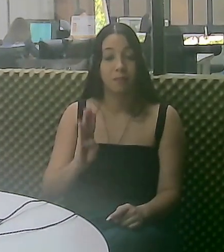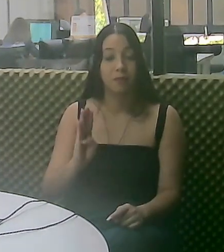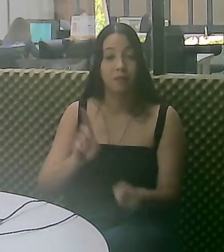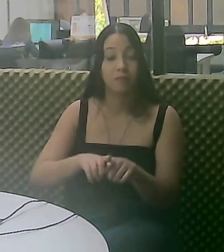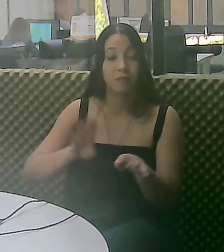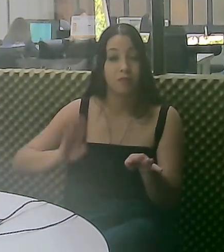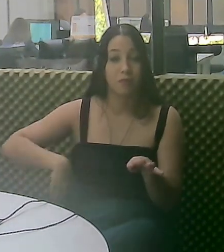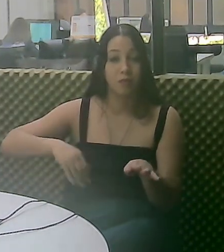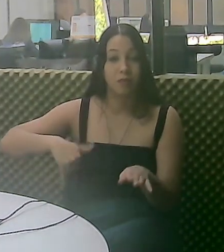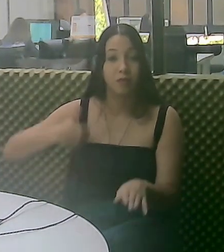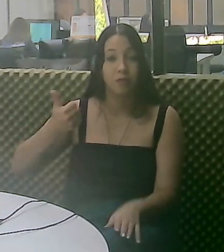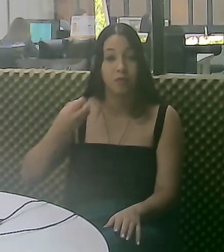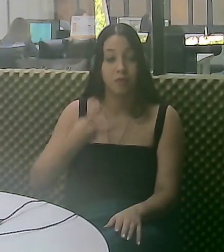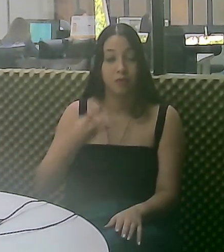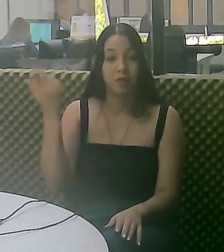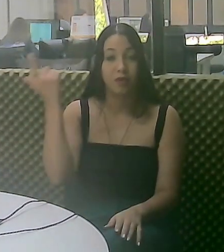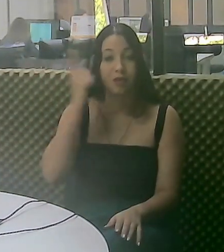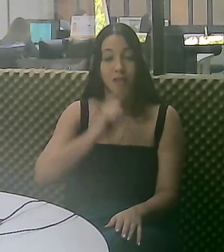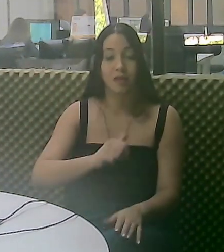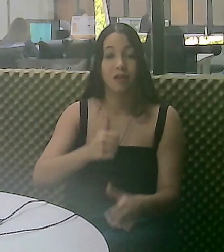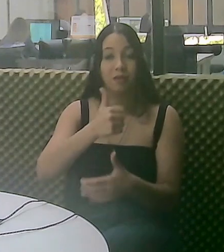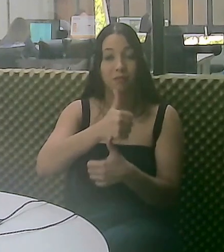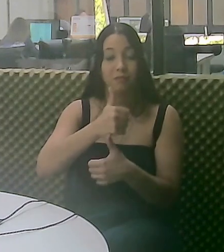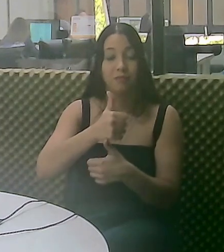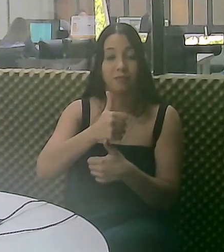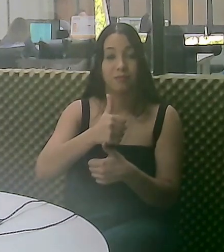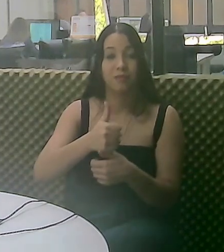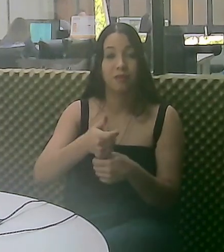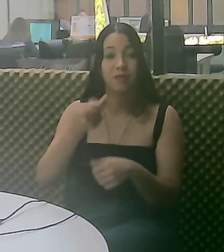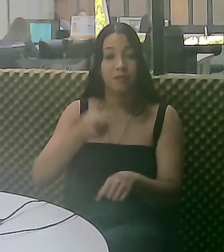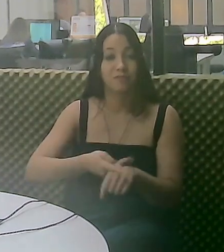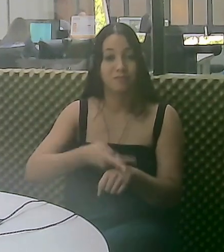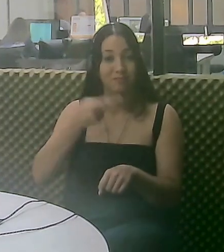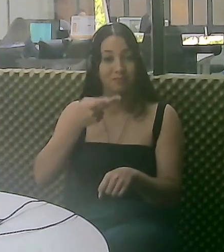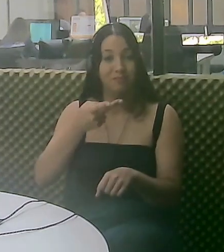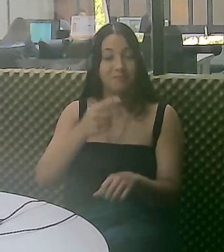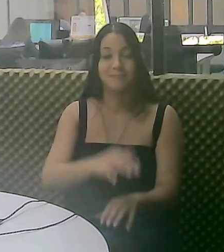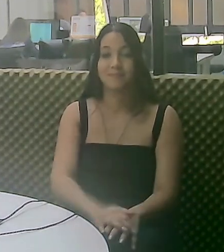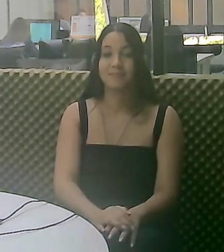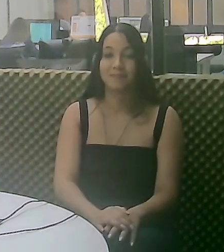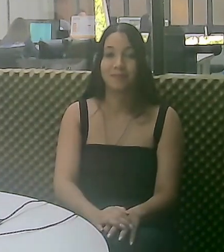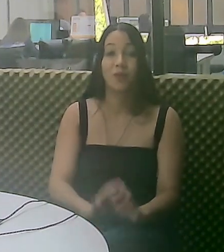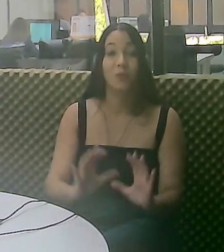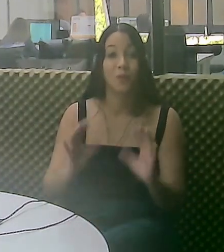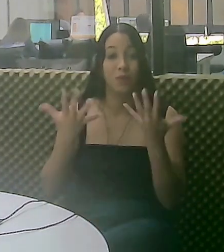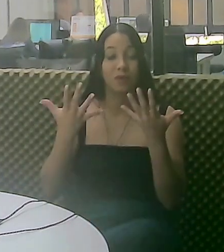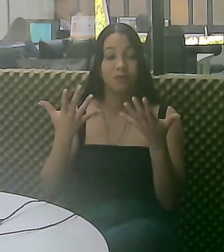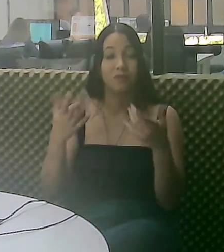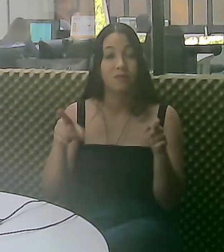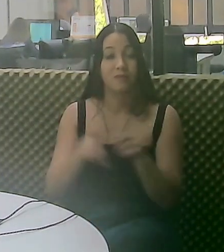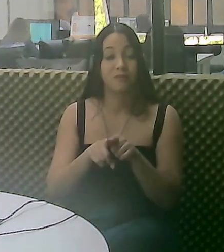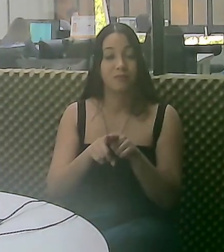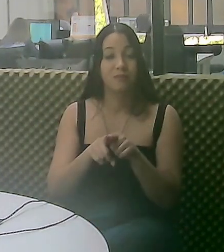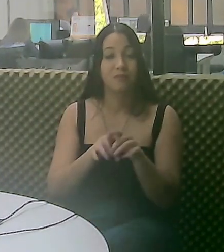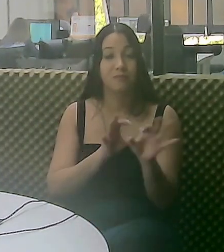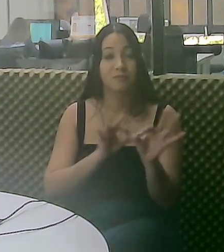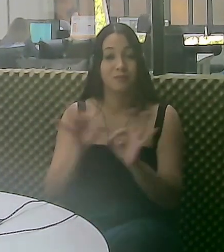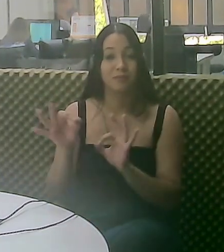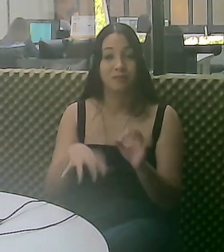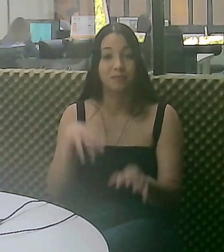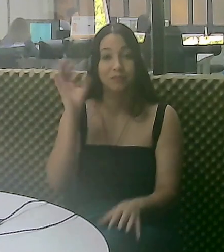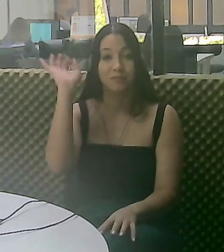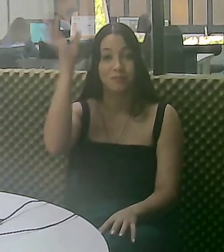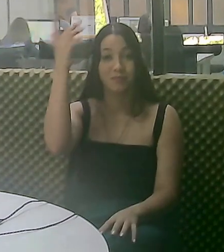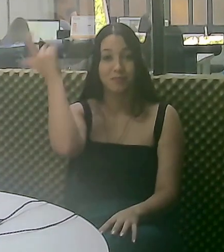Praia Clube Sub-13, que ficaram em primeiro lugar, foram premiados com troféus. O evento faz parte do projeto